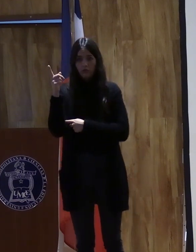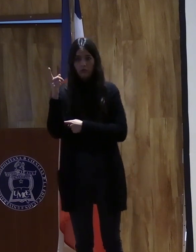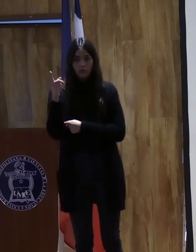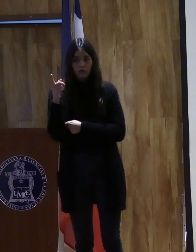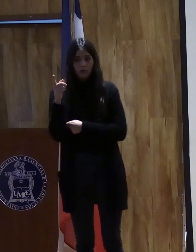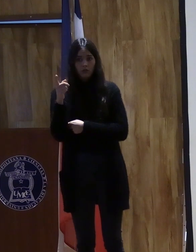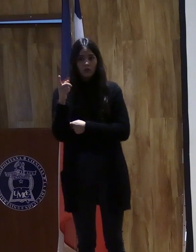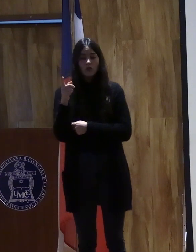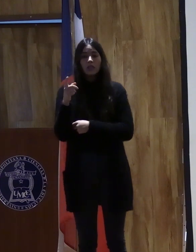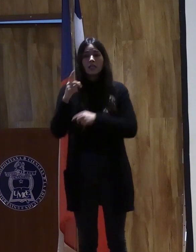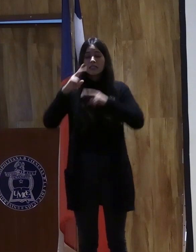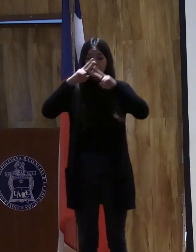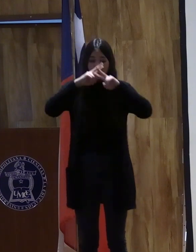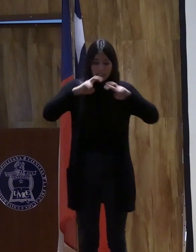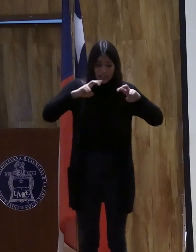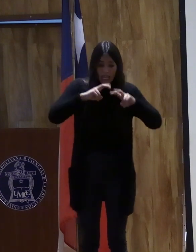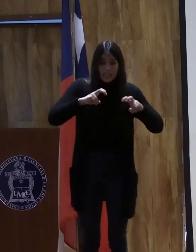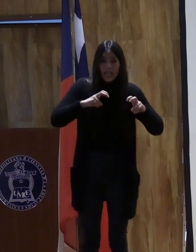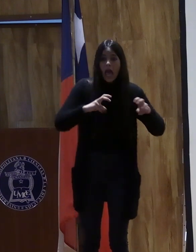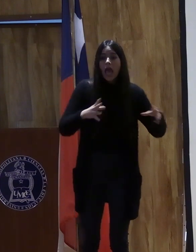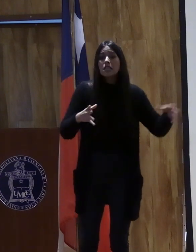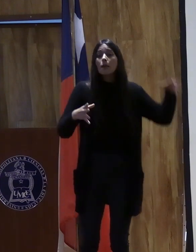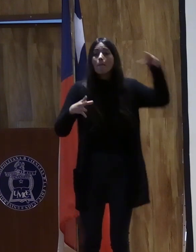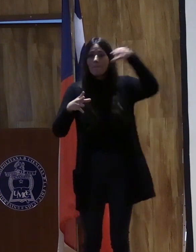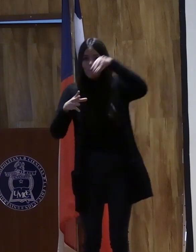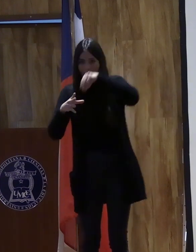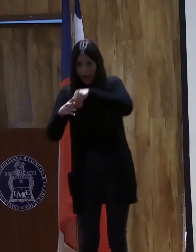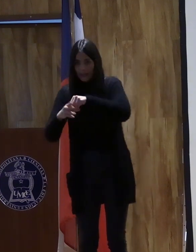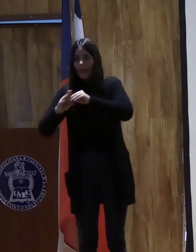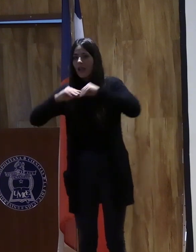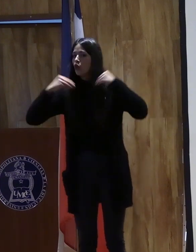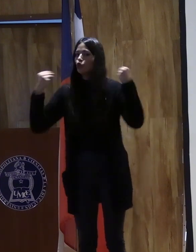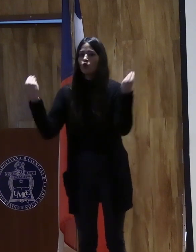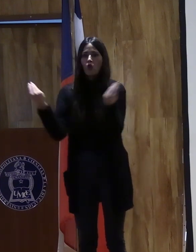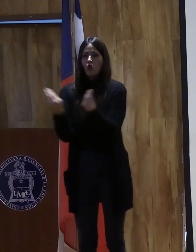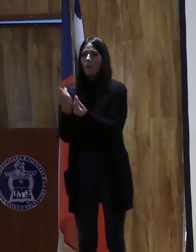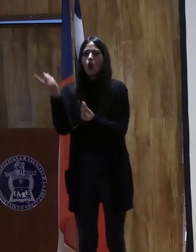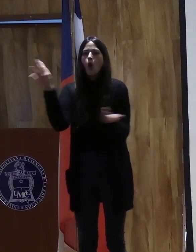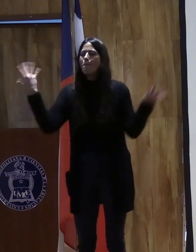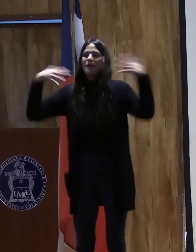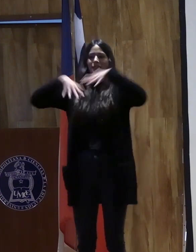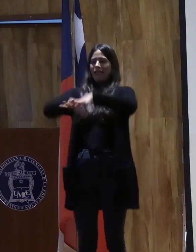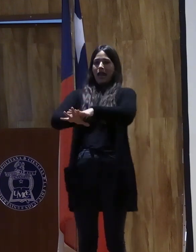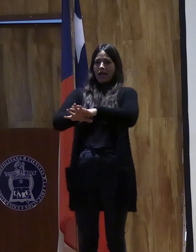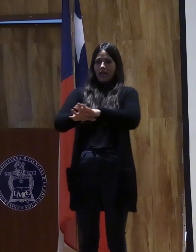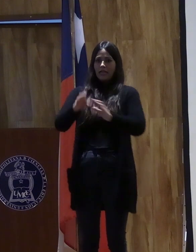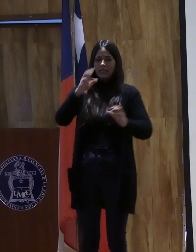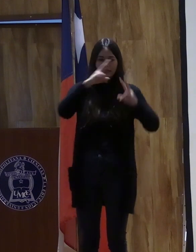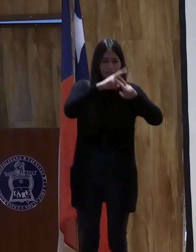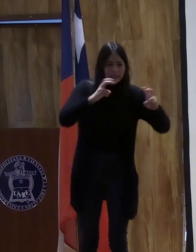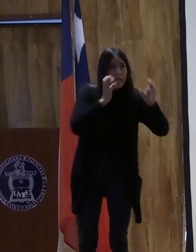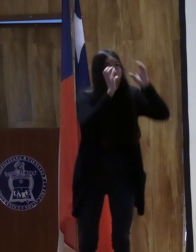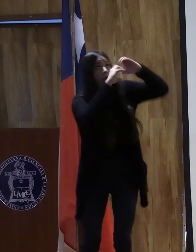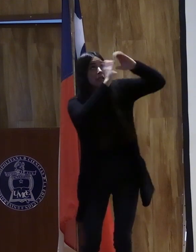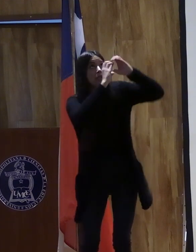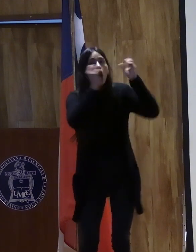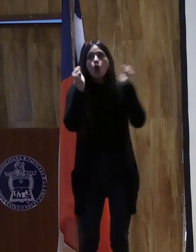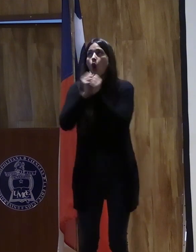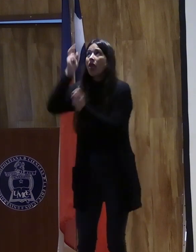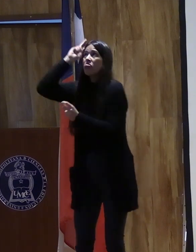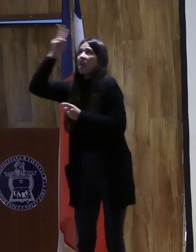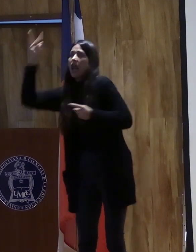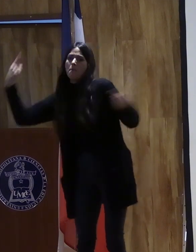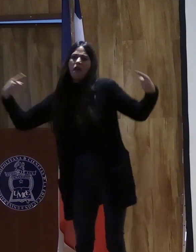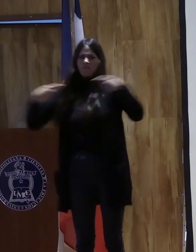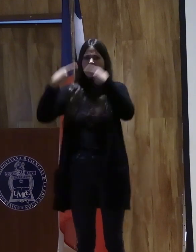Entonces, la ciencia es parte del todo, pero no mezclemos las cuestiones para poner en contraposición. Una vez